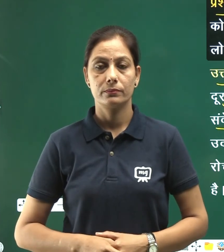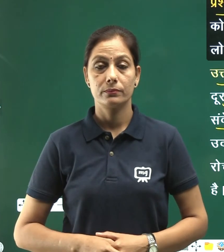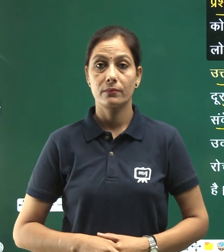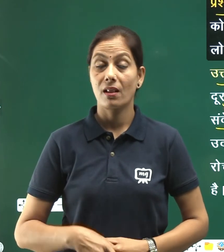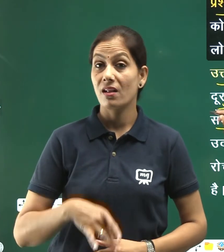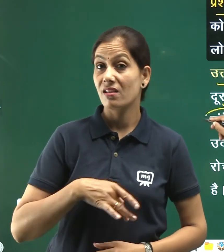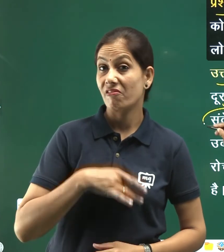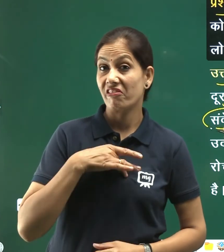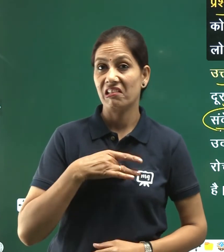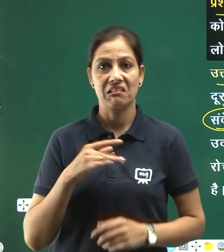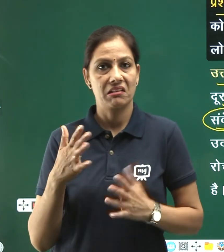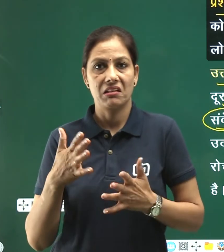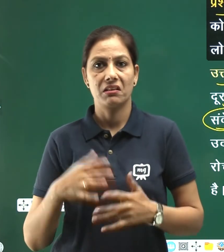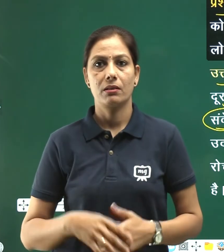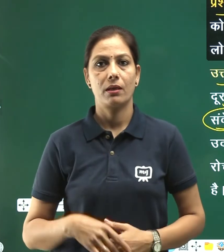संवेदनहीन हैं,